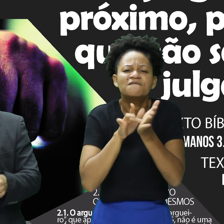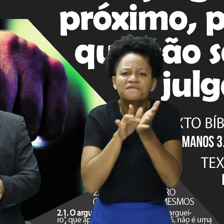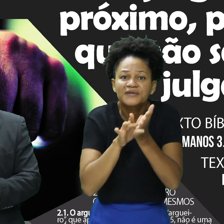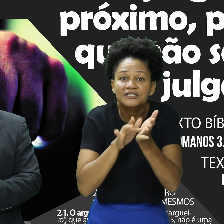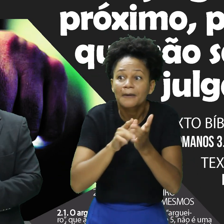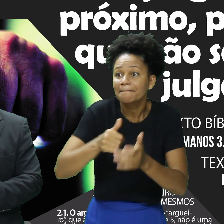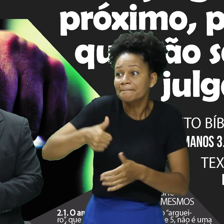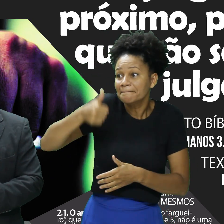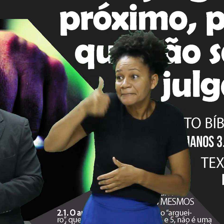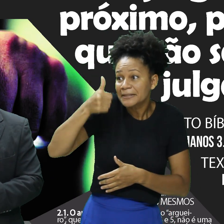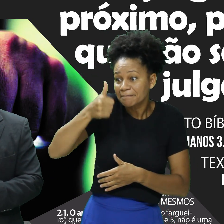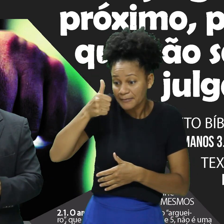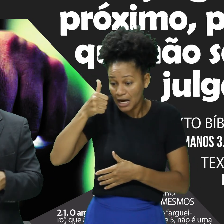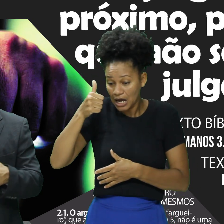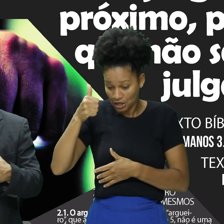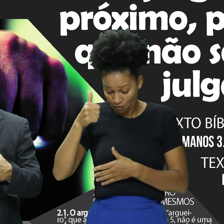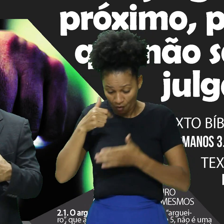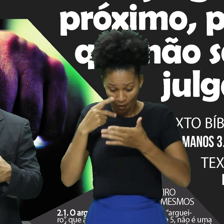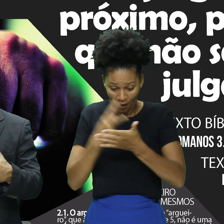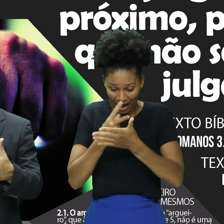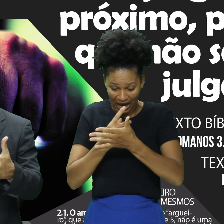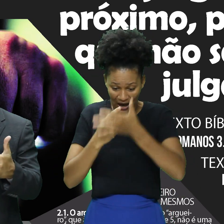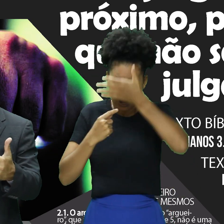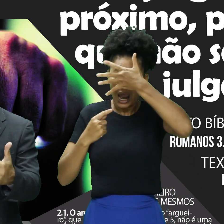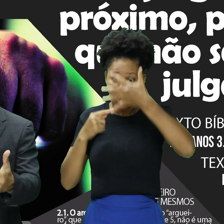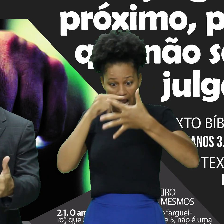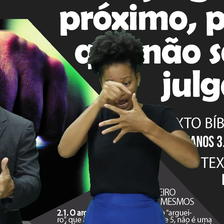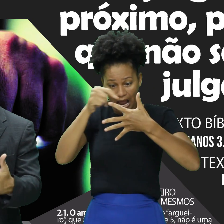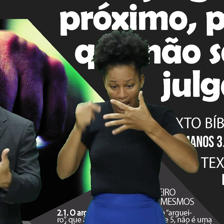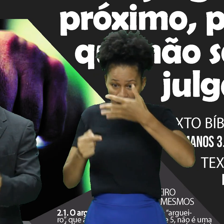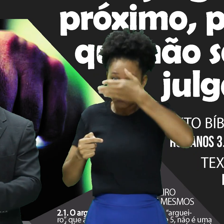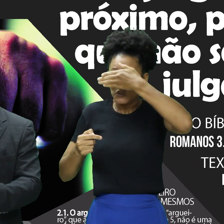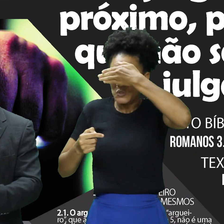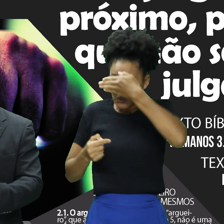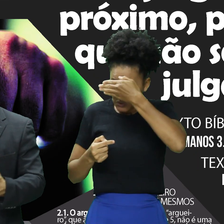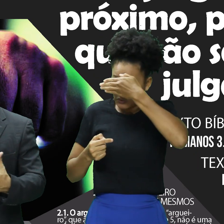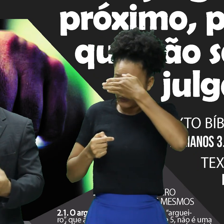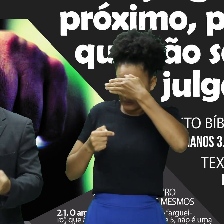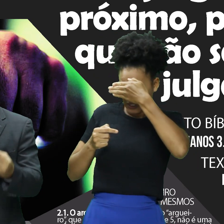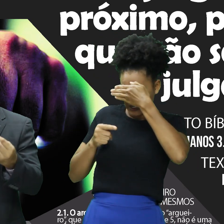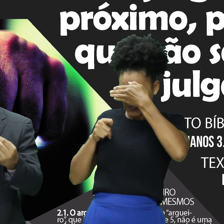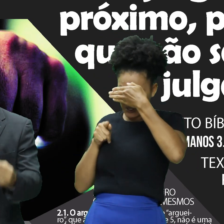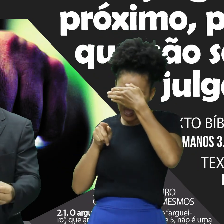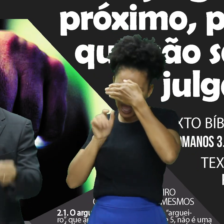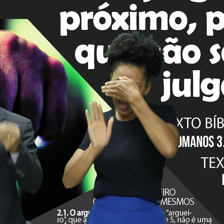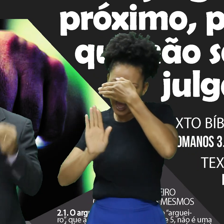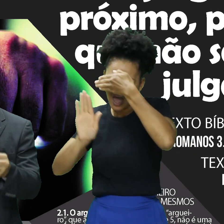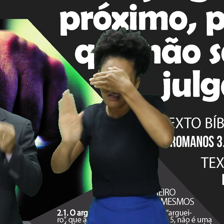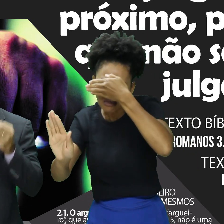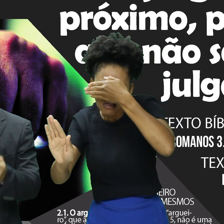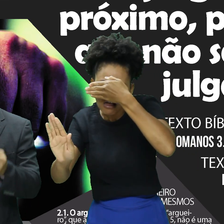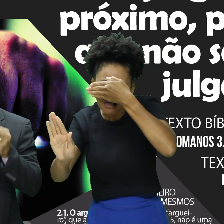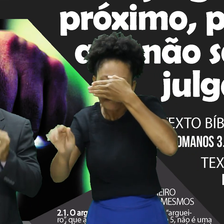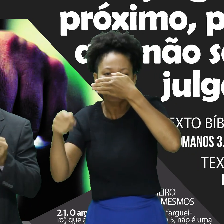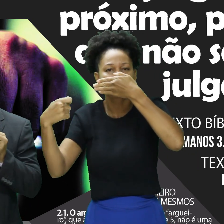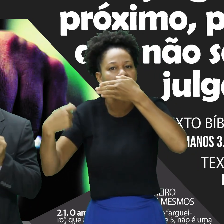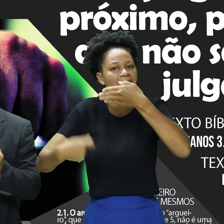olho do teu irmão. Então ele mostra no próximo versículo, nesse versículo, que nós devemos